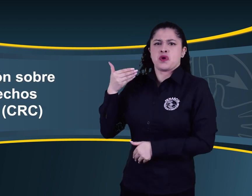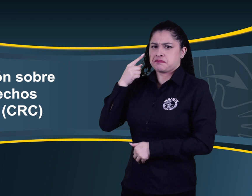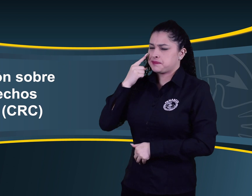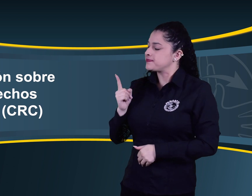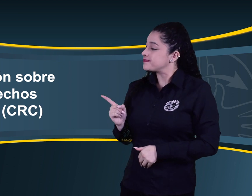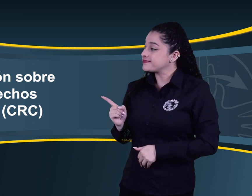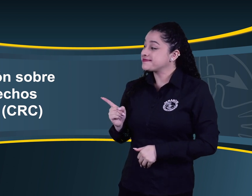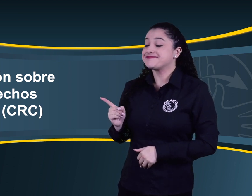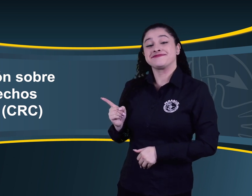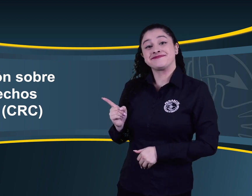miren